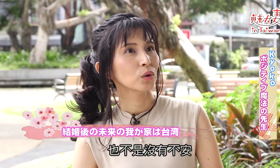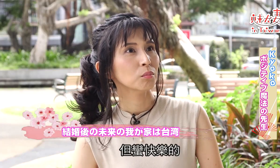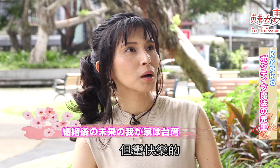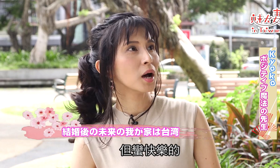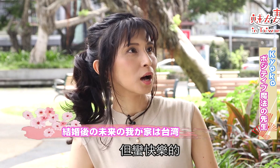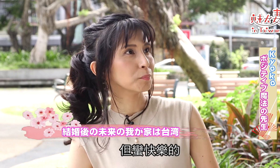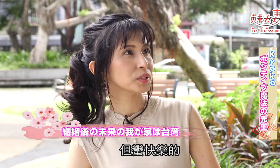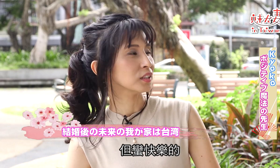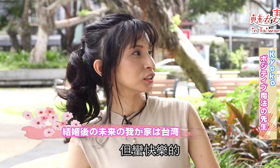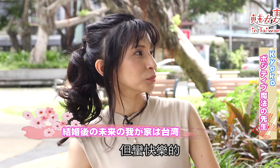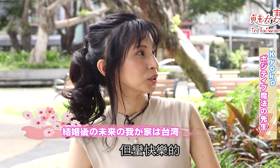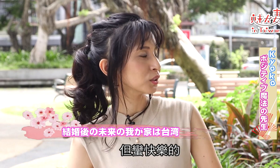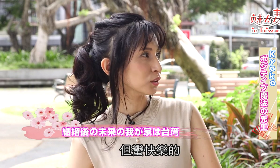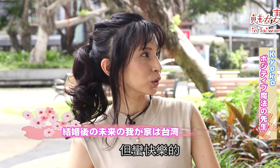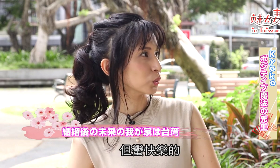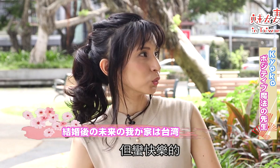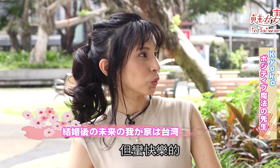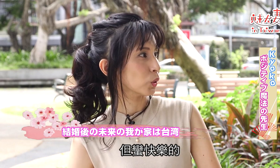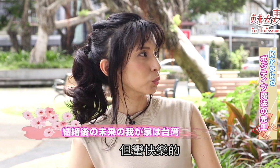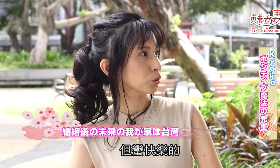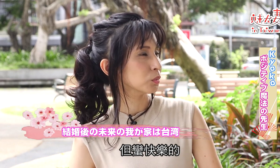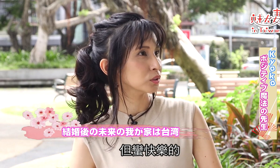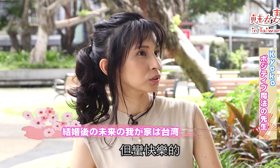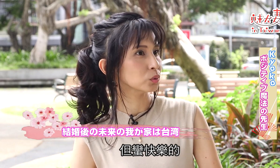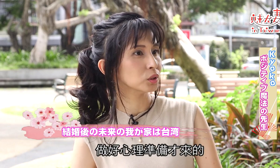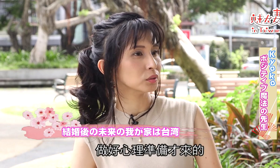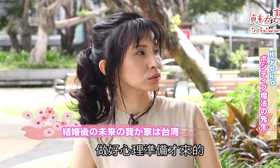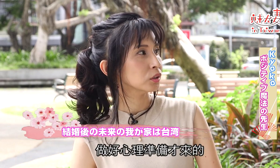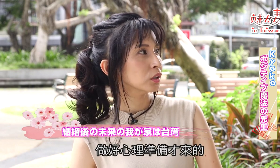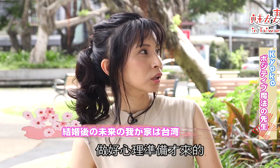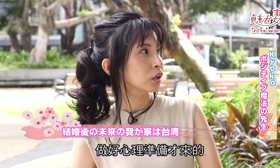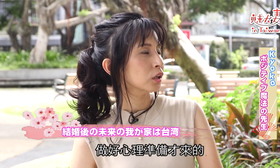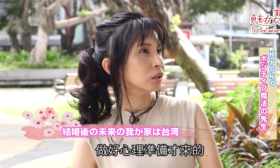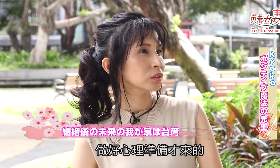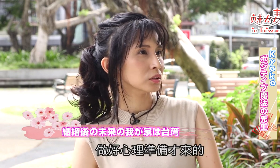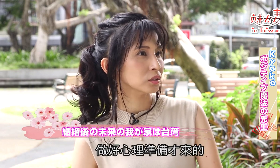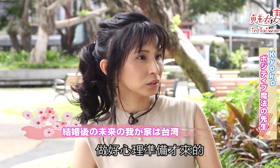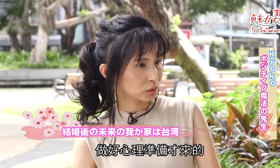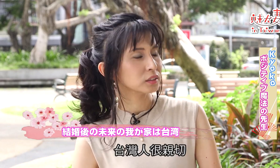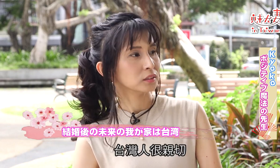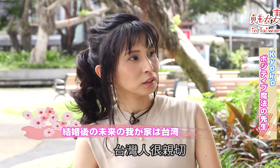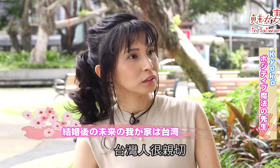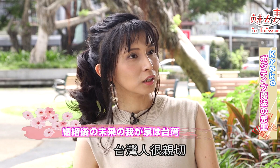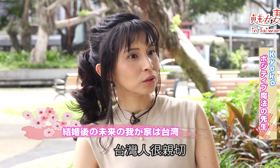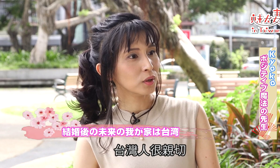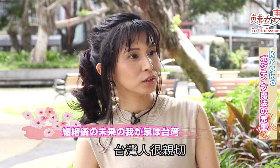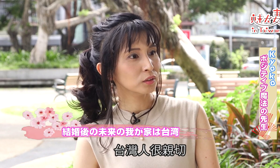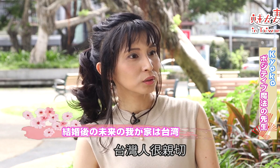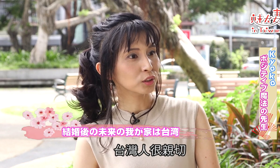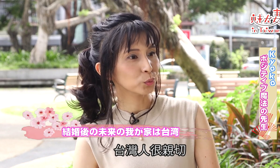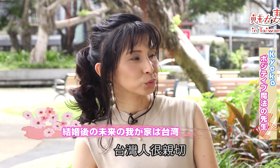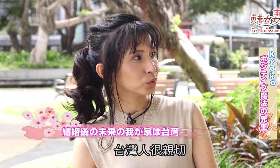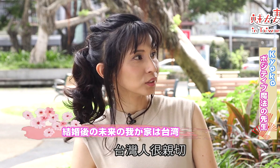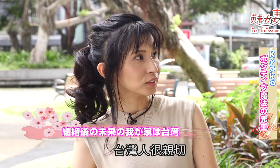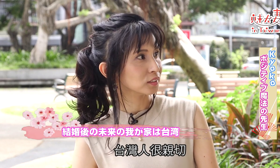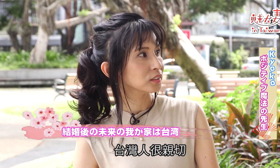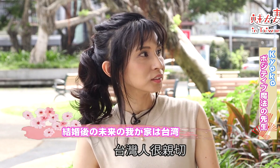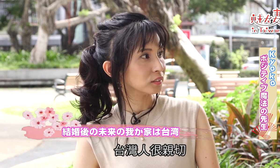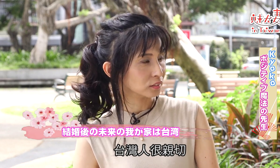まあまあハッピーに始められたかなとは思います。すごい もうしっかり心の準備できて ですね。で、台湾の方もすごい優しいですし、